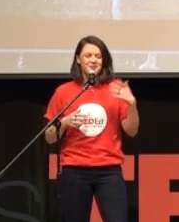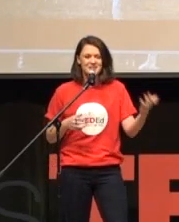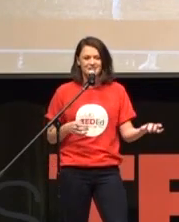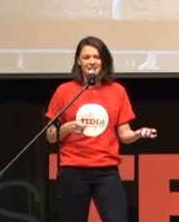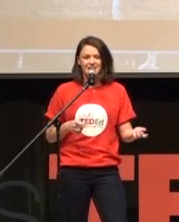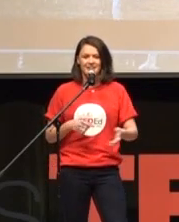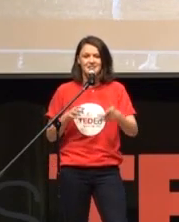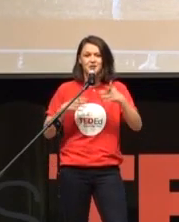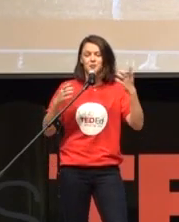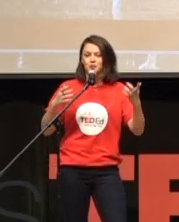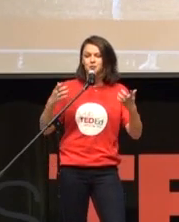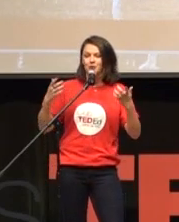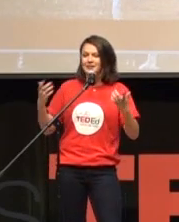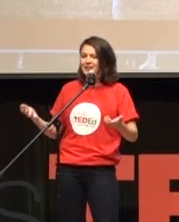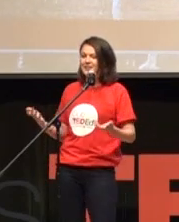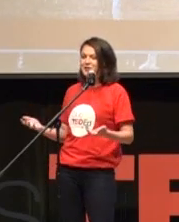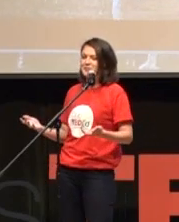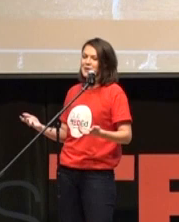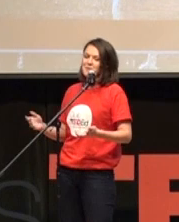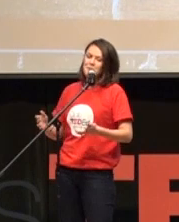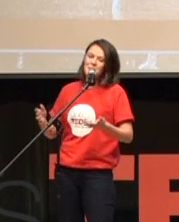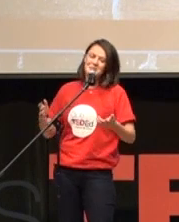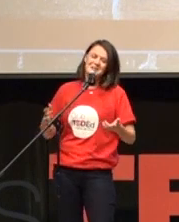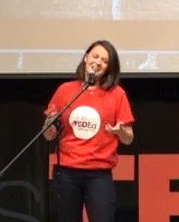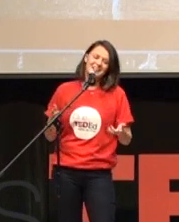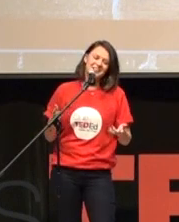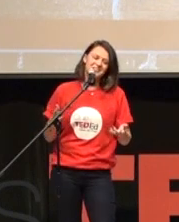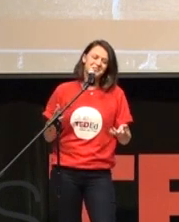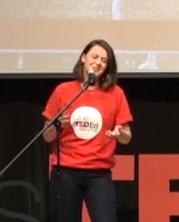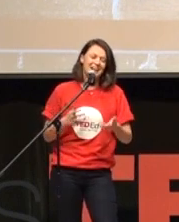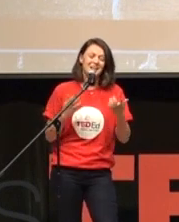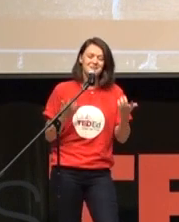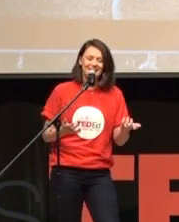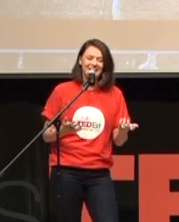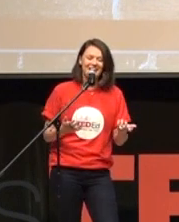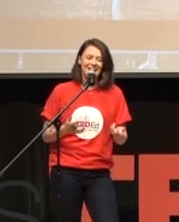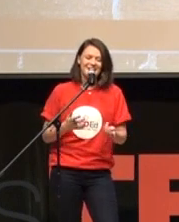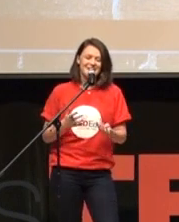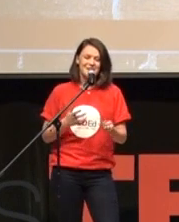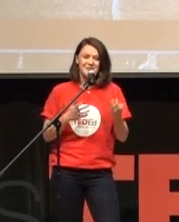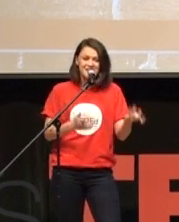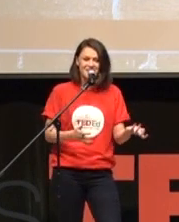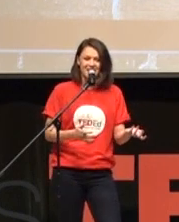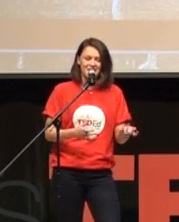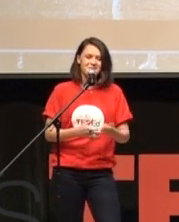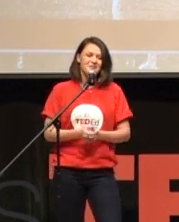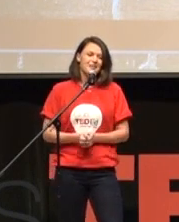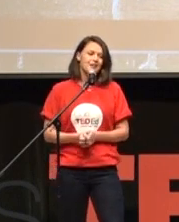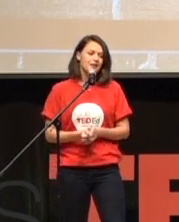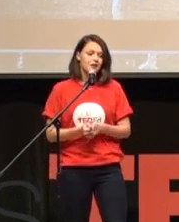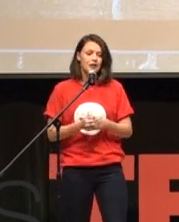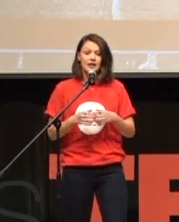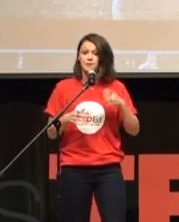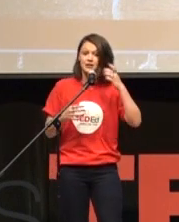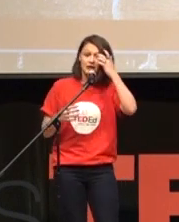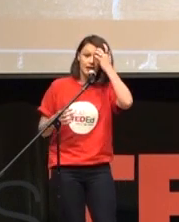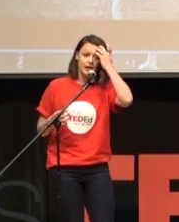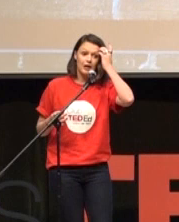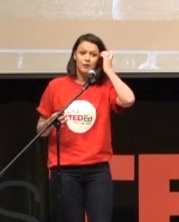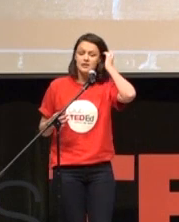mencioné antes, como cualquier idioma, tiene una gramática específica. Y la gramática de lengua de